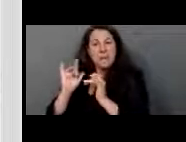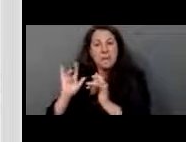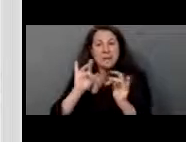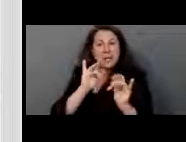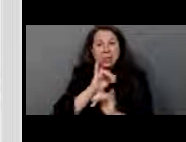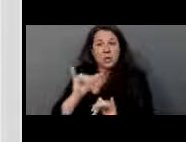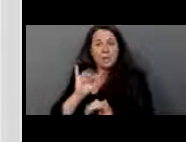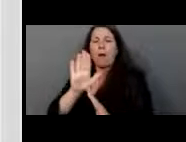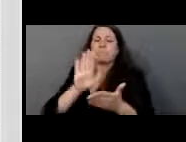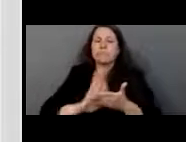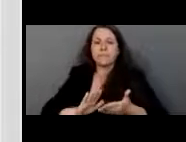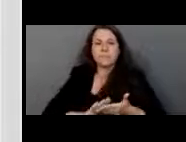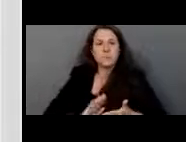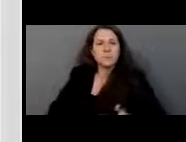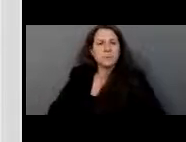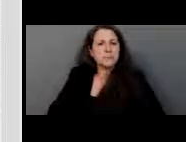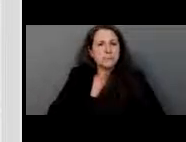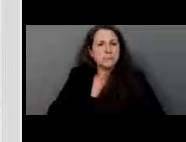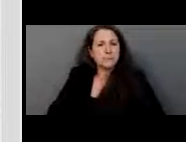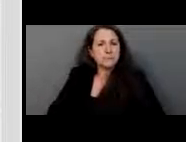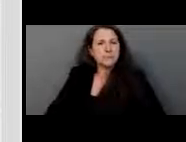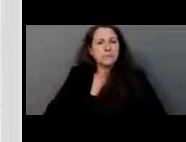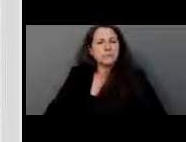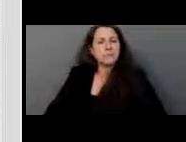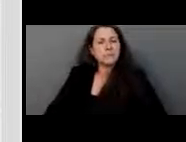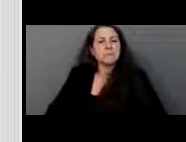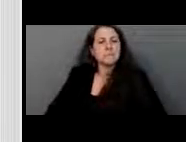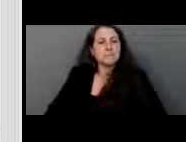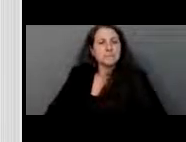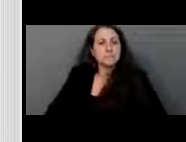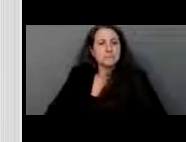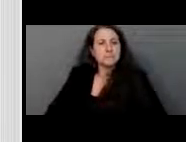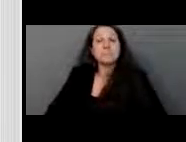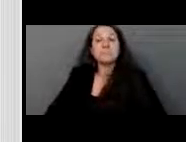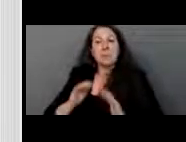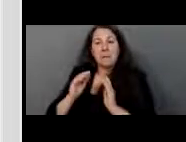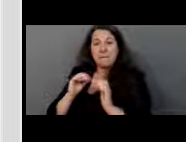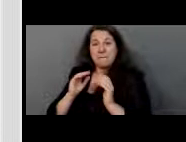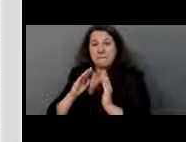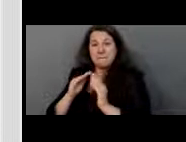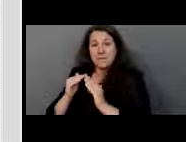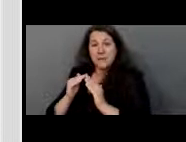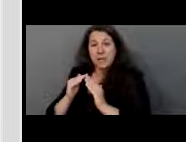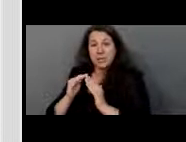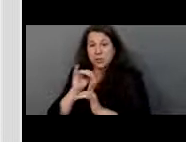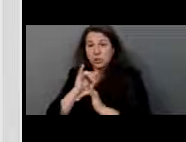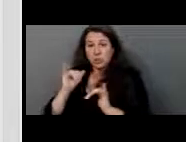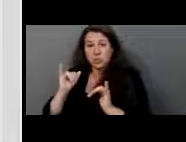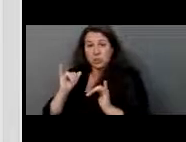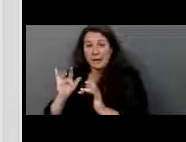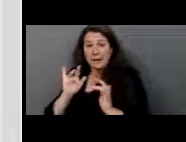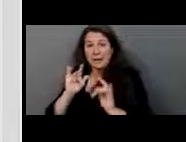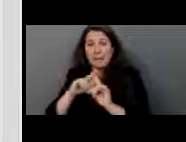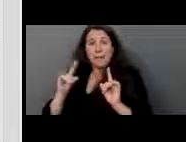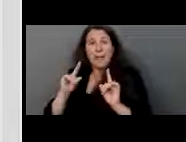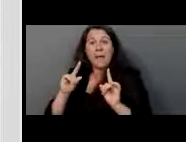excusez-moi, je suis vraiment désolée. N'ayant jamais quitté son village, mais traverse mille forêts pour affronter une démone.